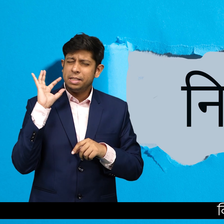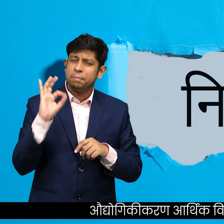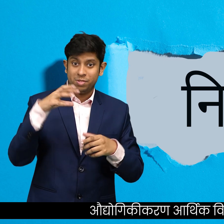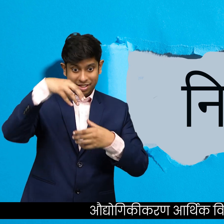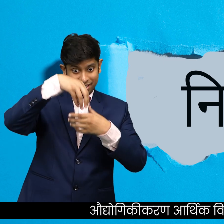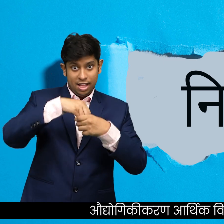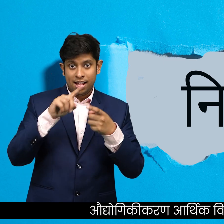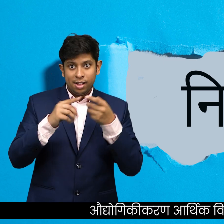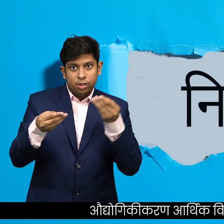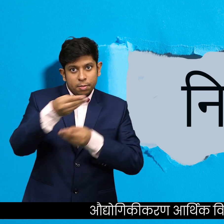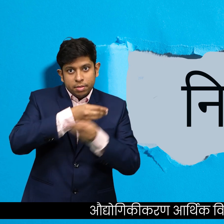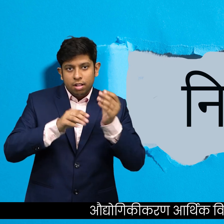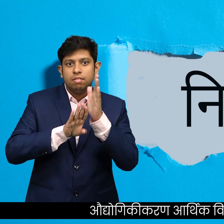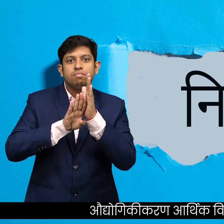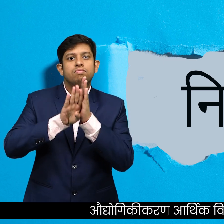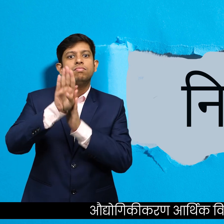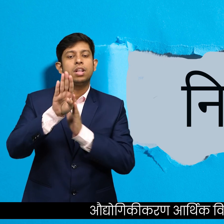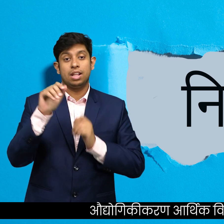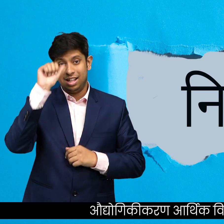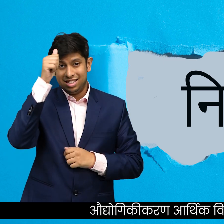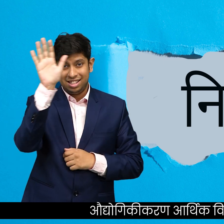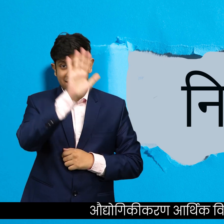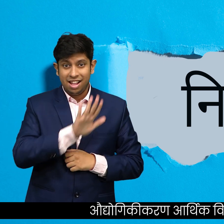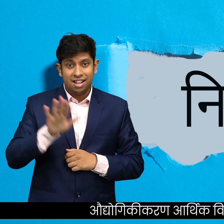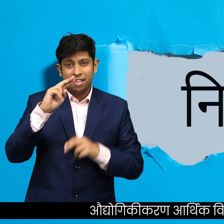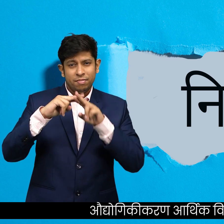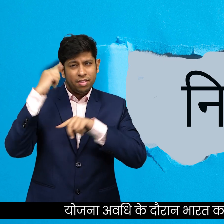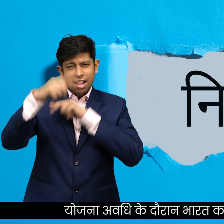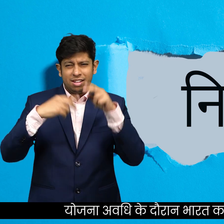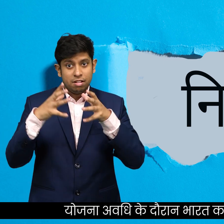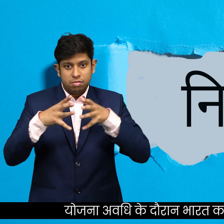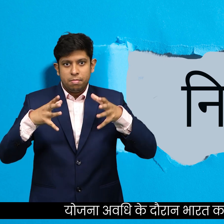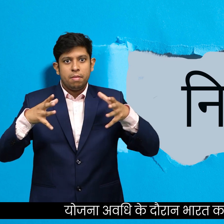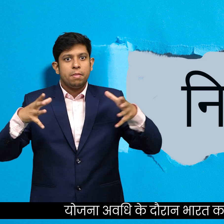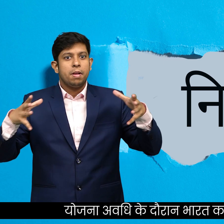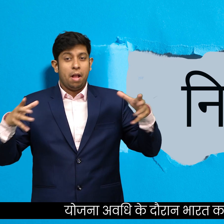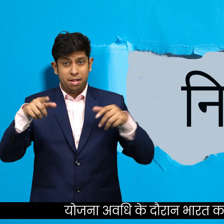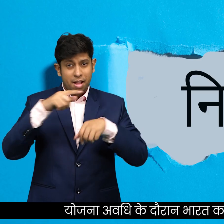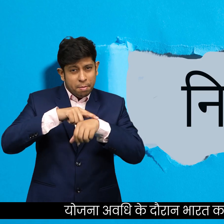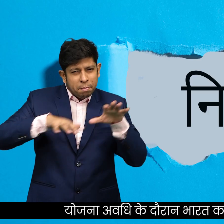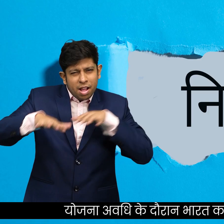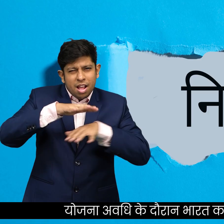निष्कर्ष, औद्योगिकीकरण आर्थिक विकास का एक महत्वपूर्ण घटक है। योजना अवधि के